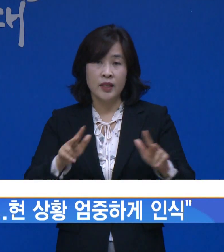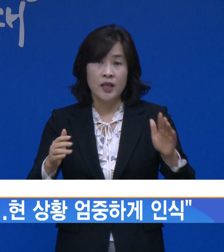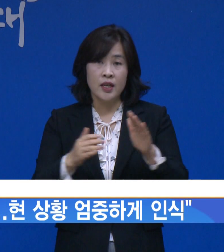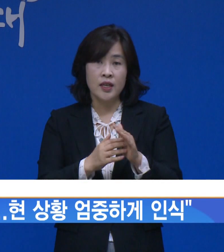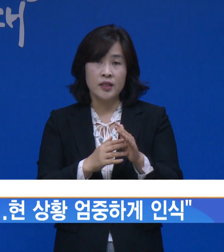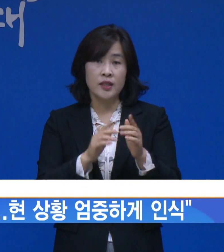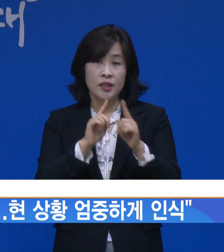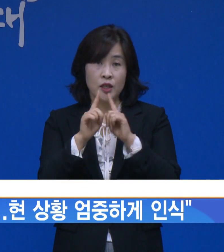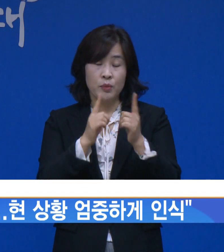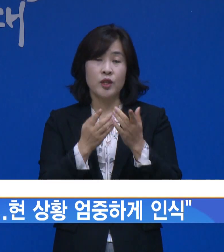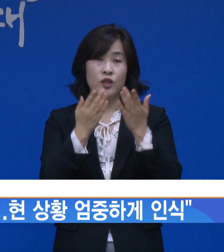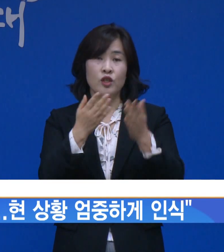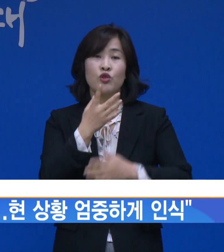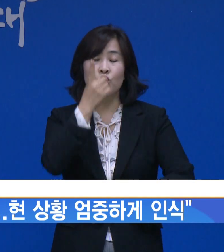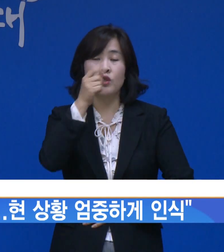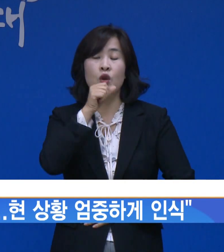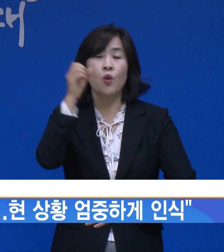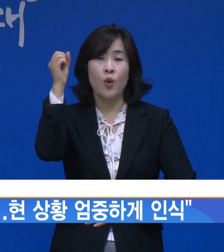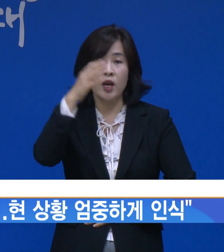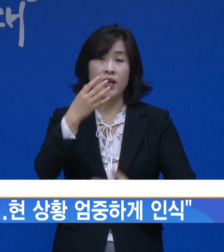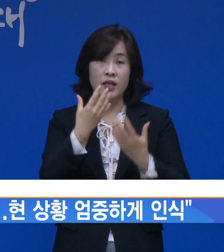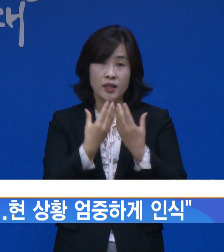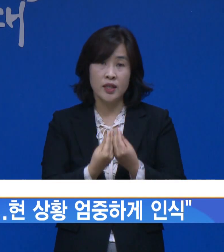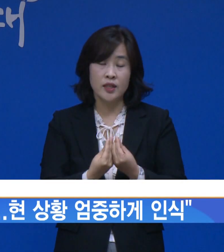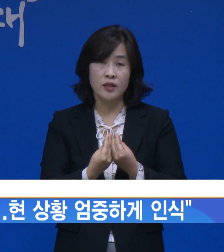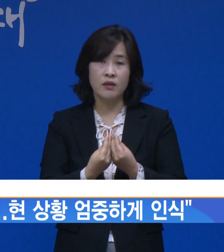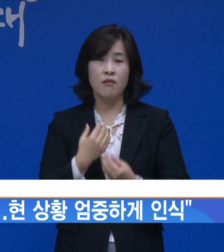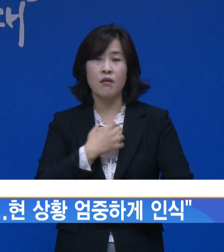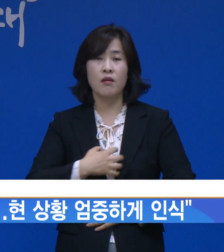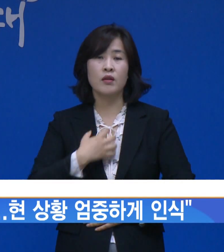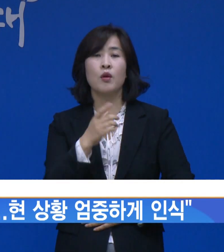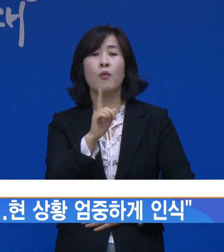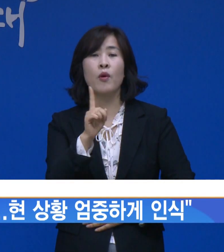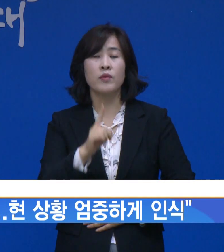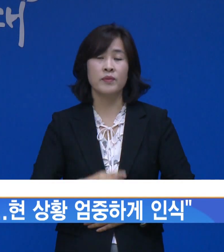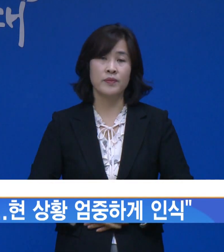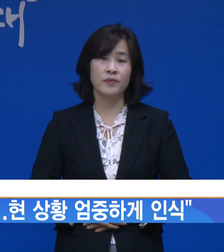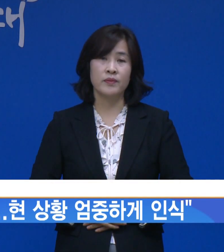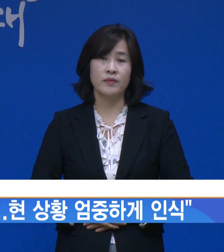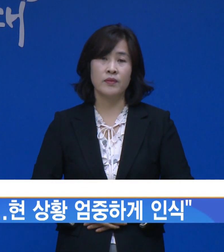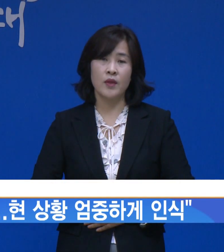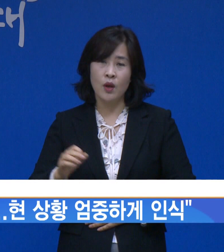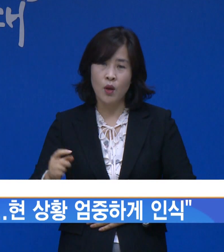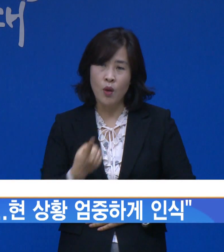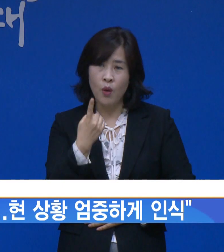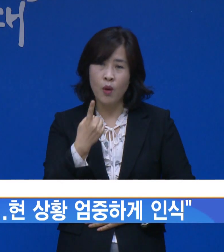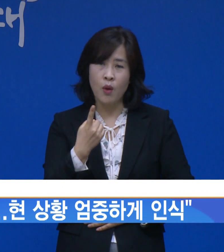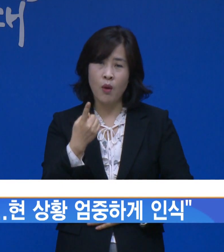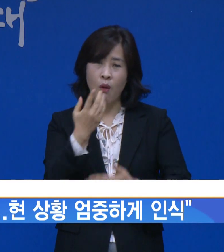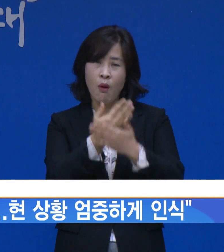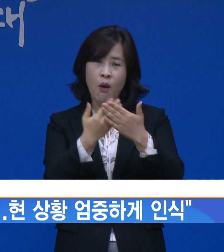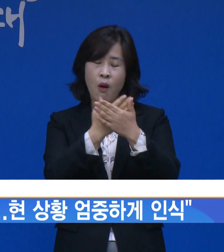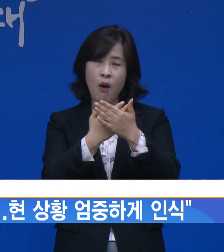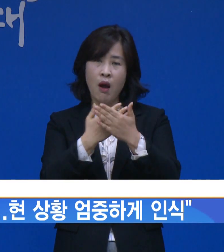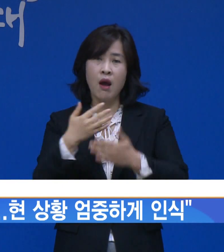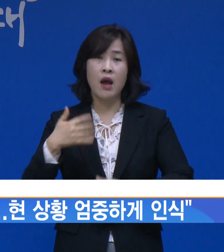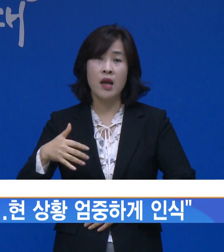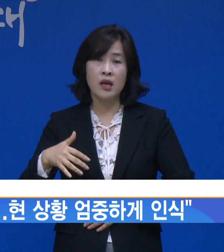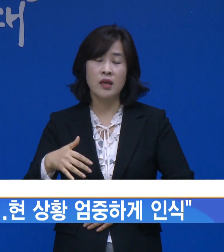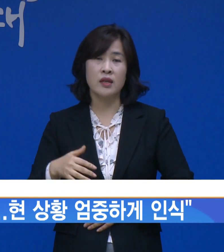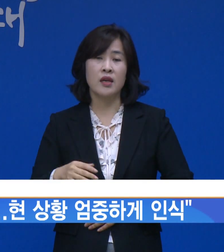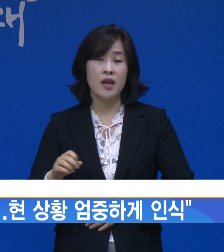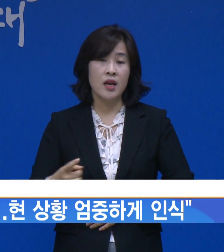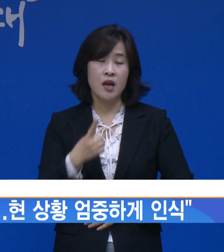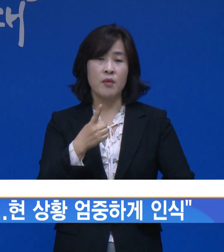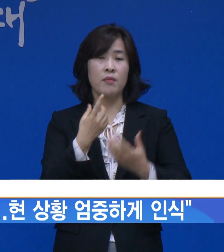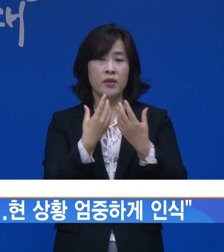지금까지 말씀드린 순천 광양 사례에서 우려되는 점은 경로가 확인되지 않는